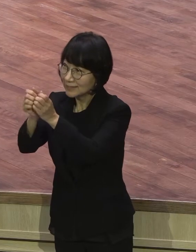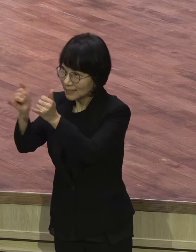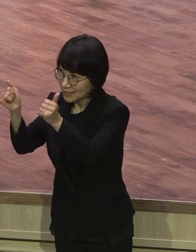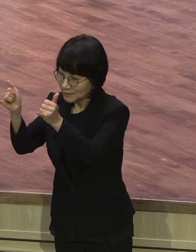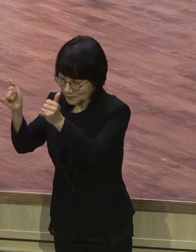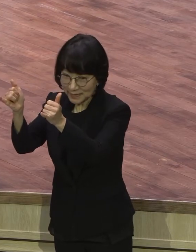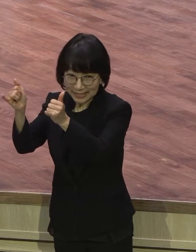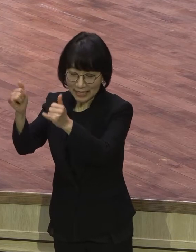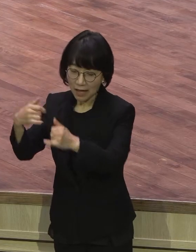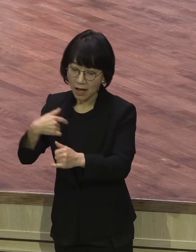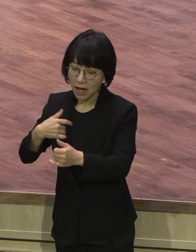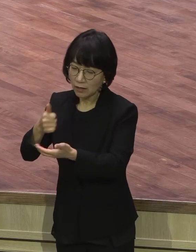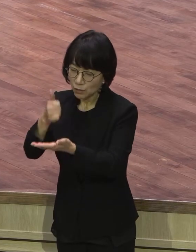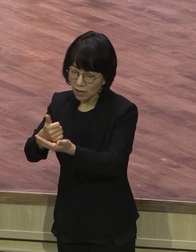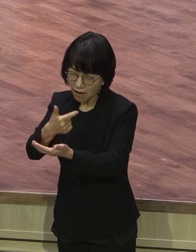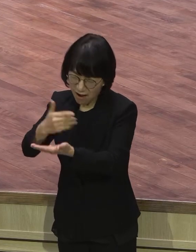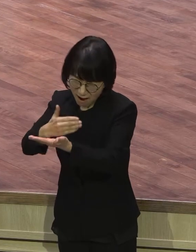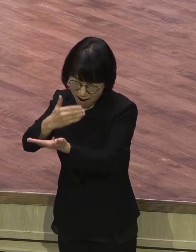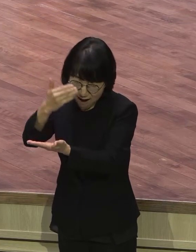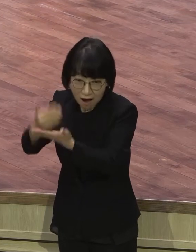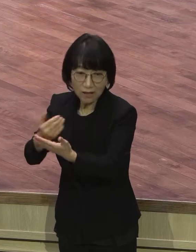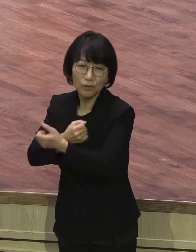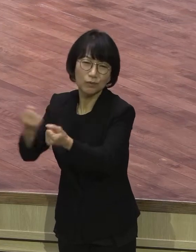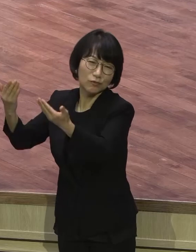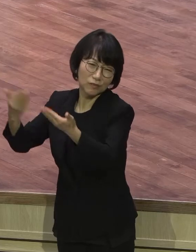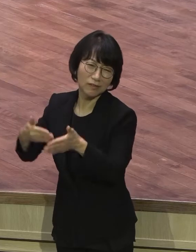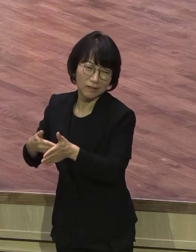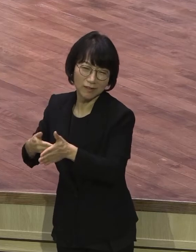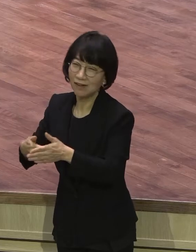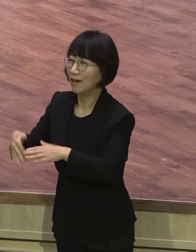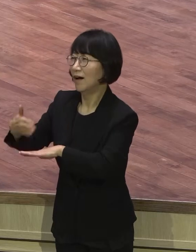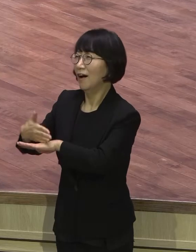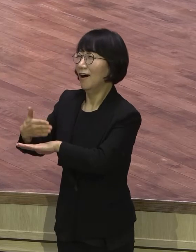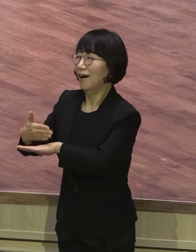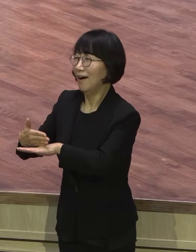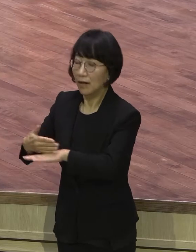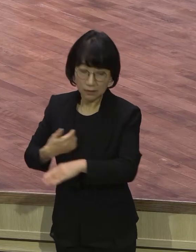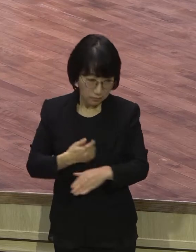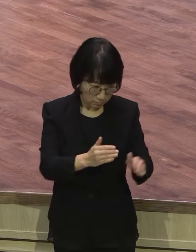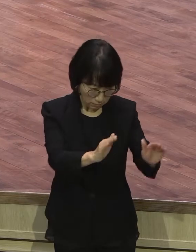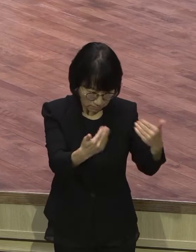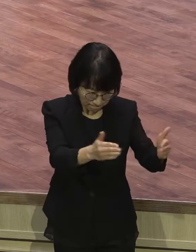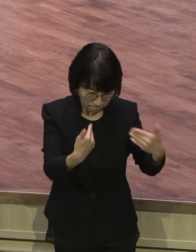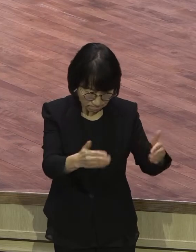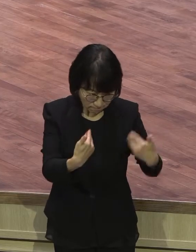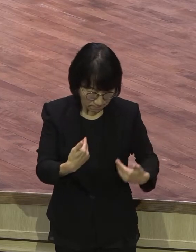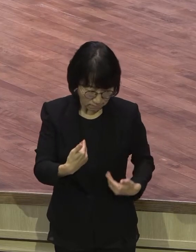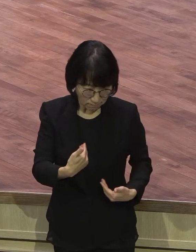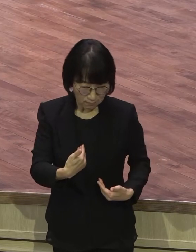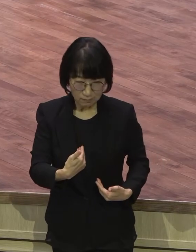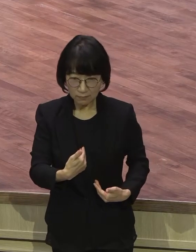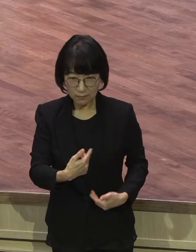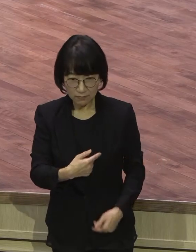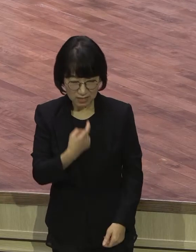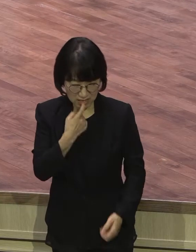안에서 응망감을 당근받은 내가 내한테 좀 실수했다고 내게 손에 입히다고 끝까지 미워해.